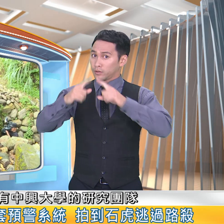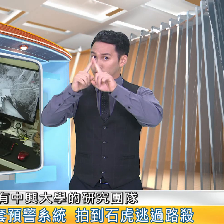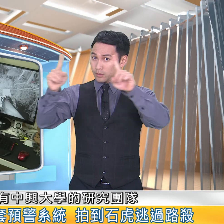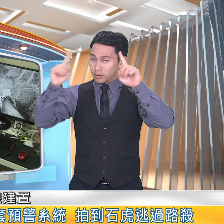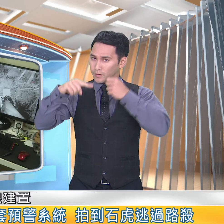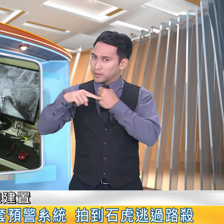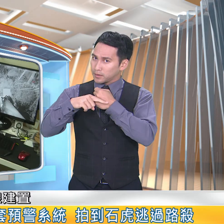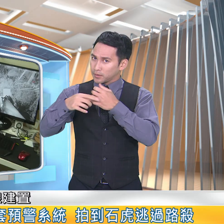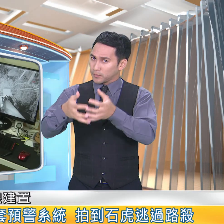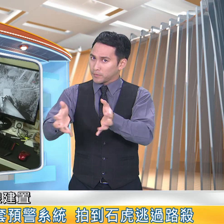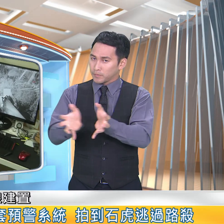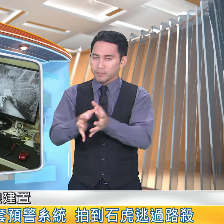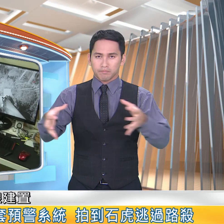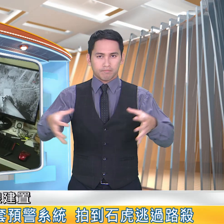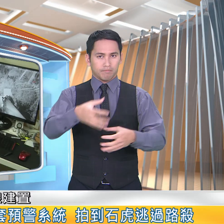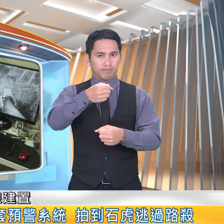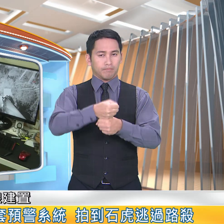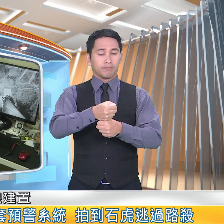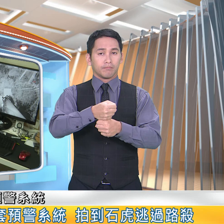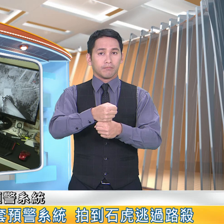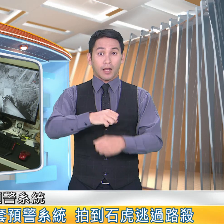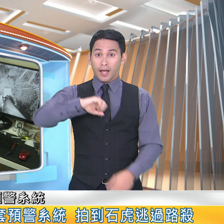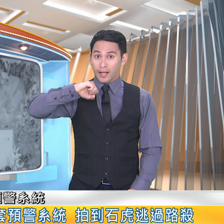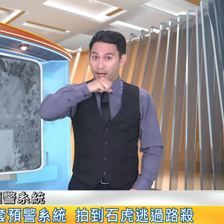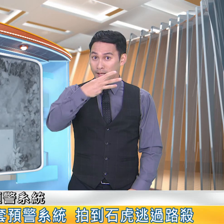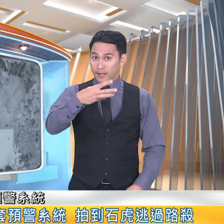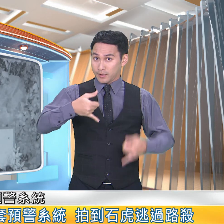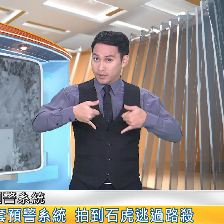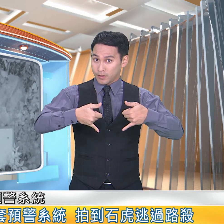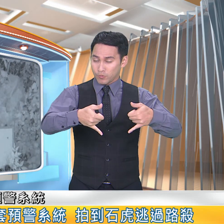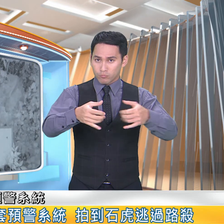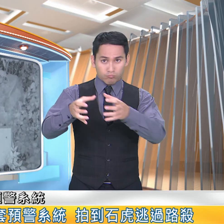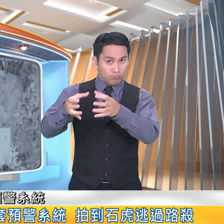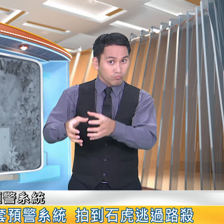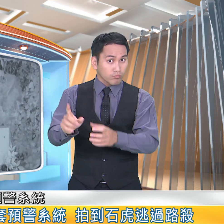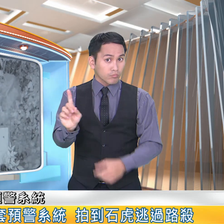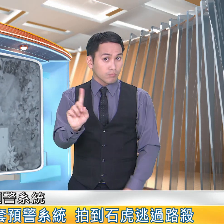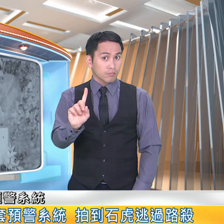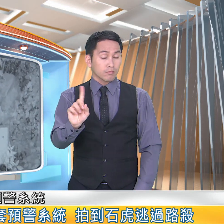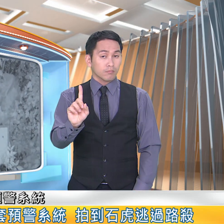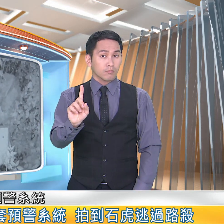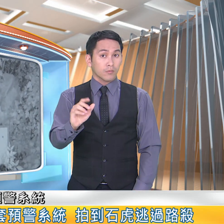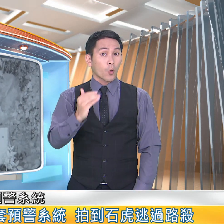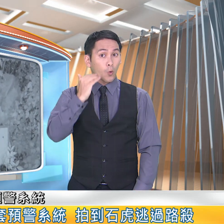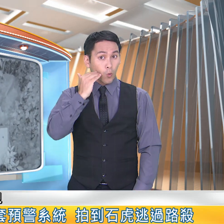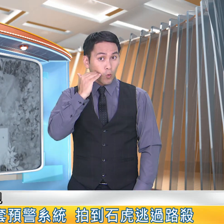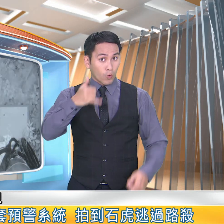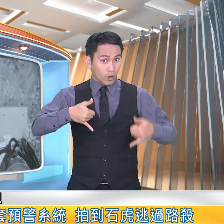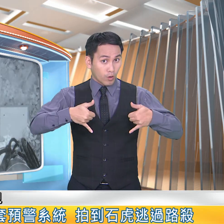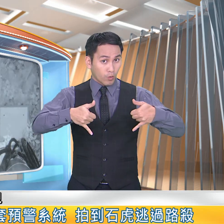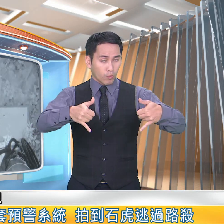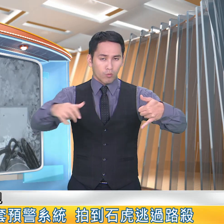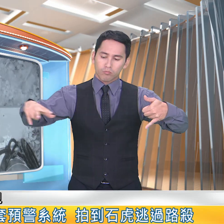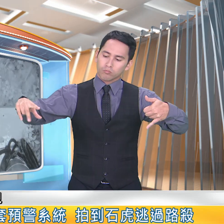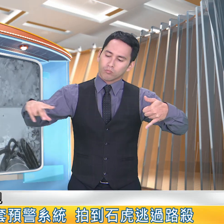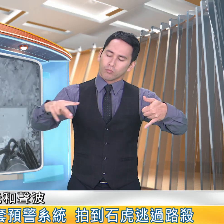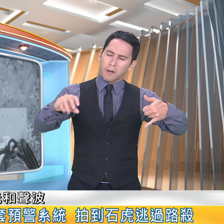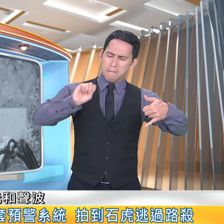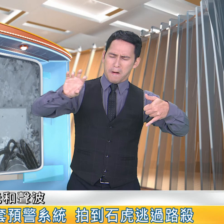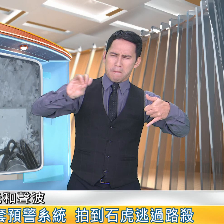线建置了第一套路杀预警系统，只要是有动物出现，就会发出强